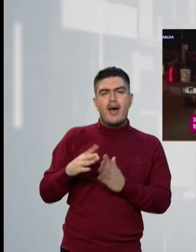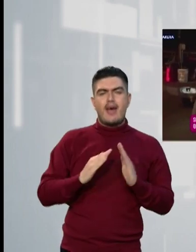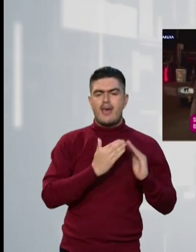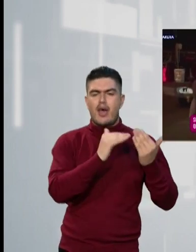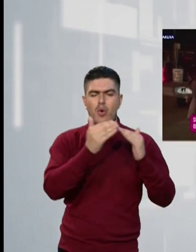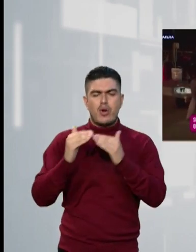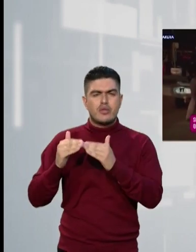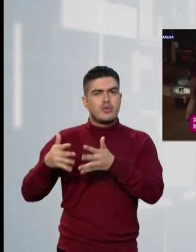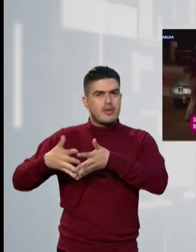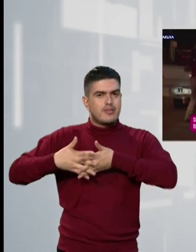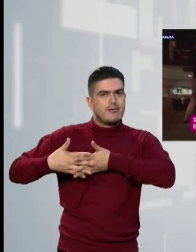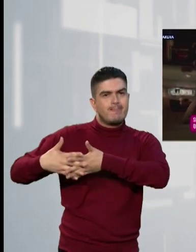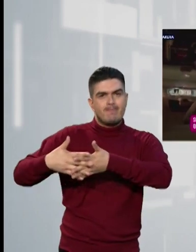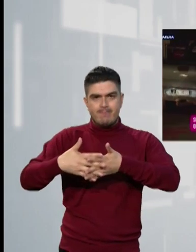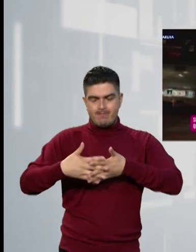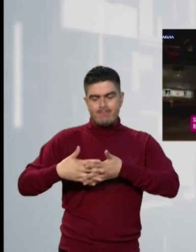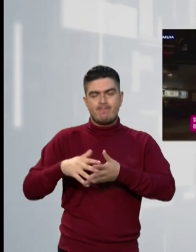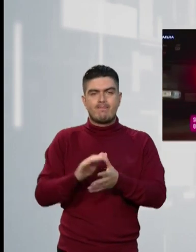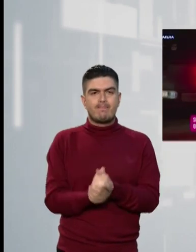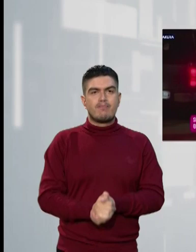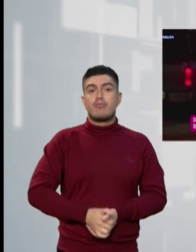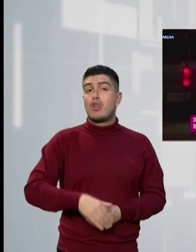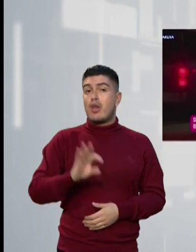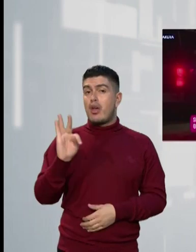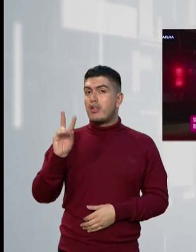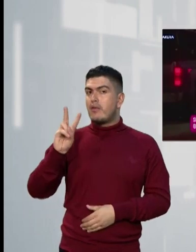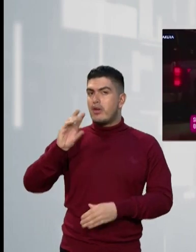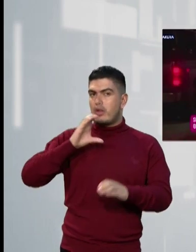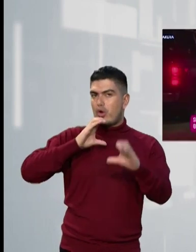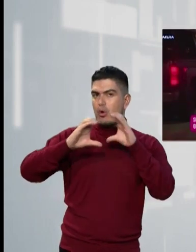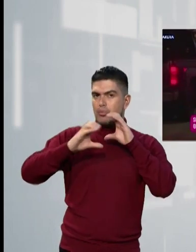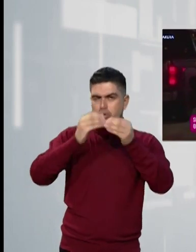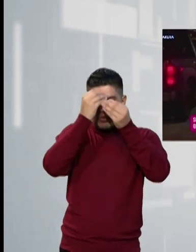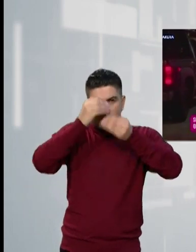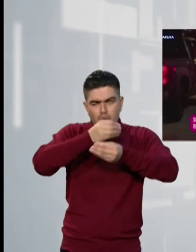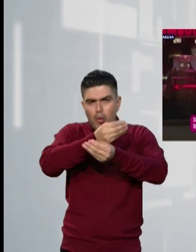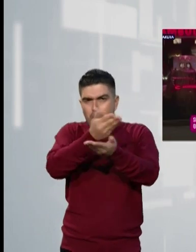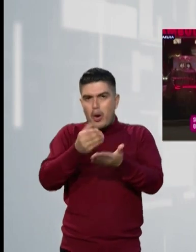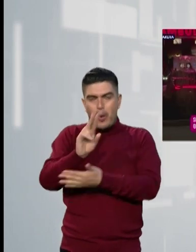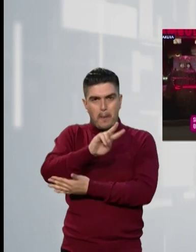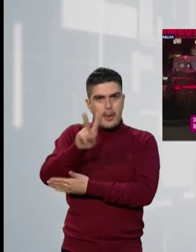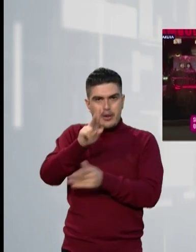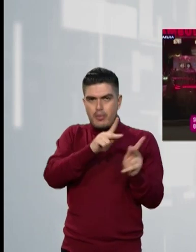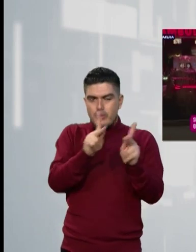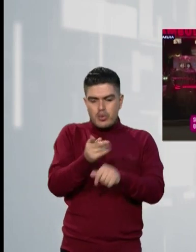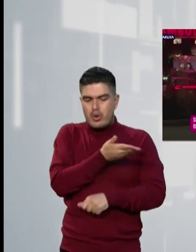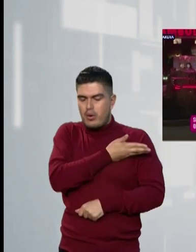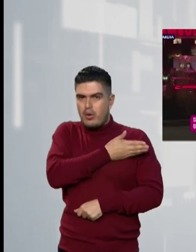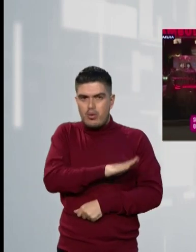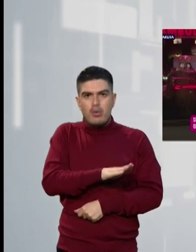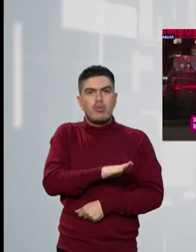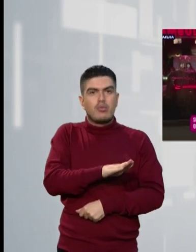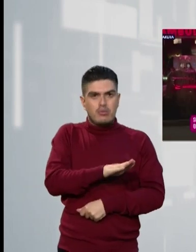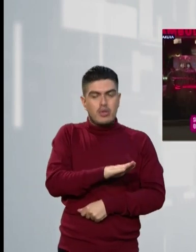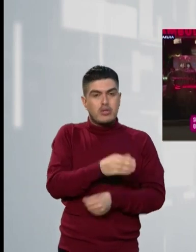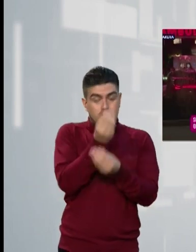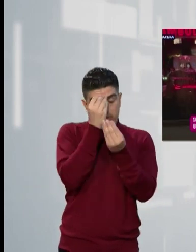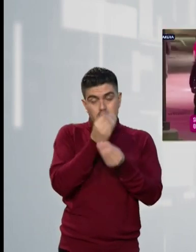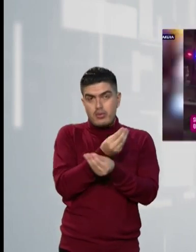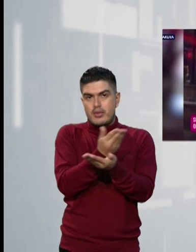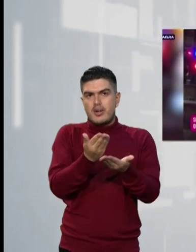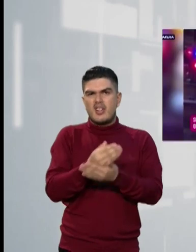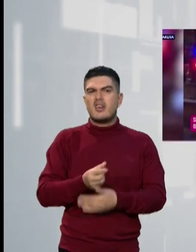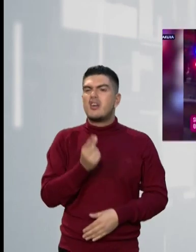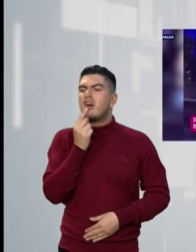estado en un primer momento algunos medios habían elevado hasta los 22 la cifra de fallecidos por ese ataque cuyo presunto